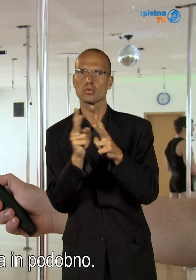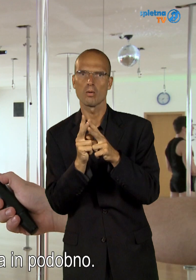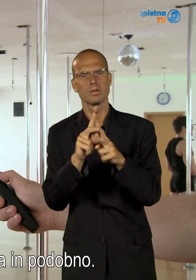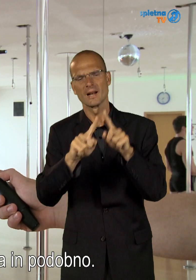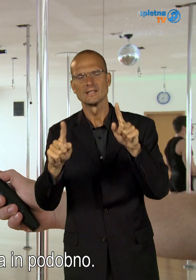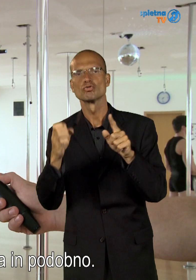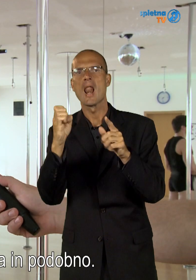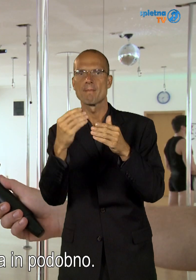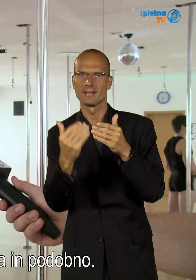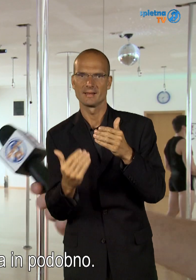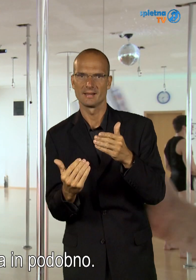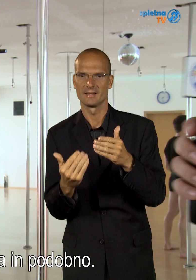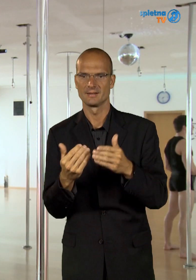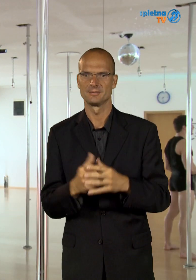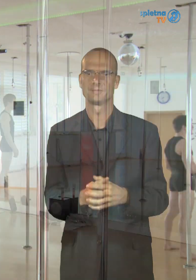podobno.